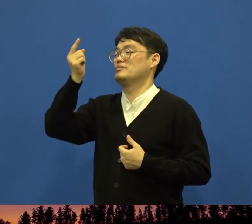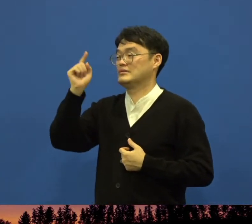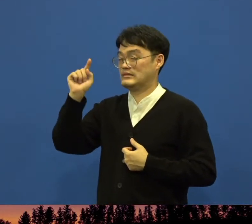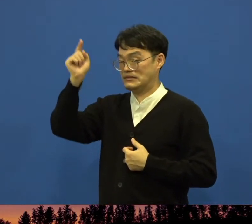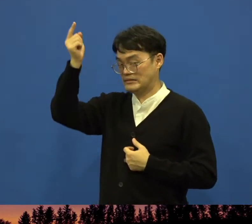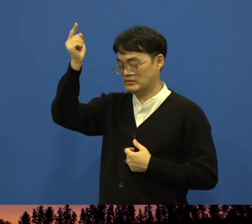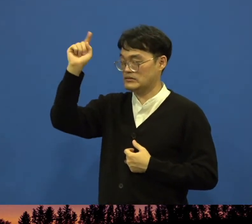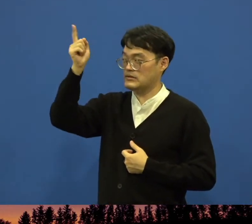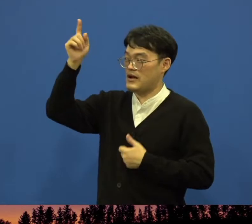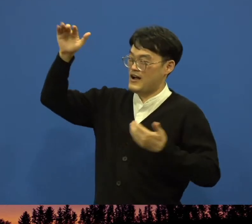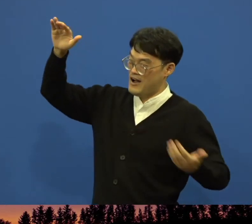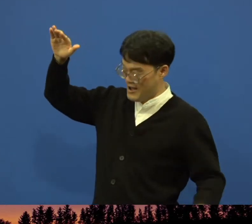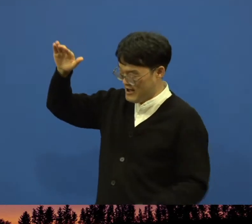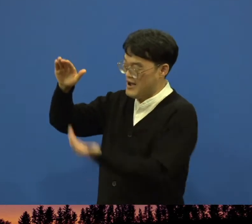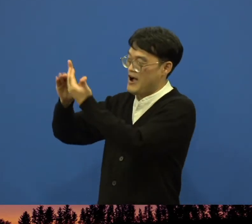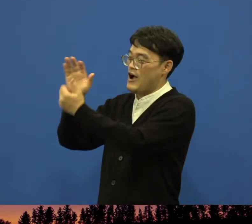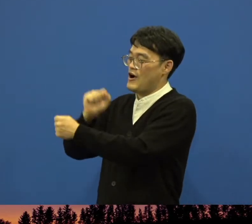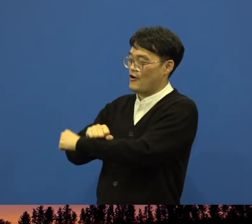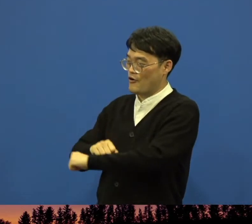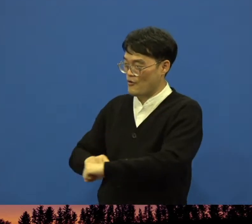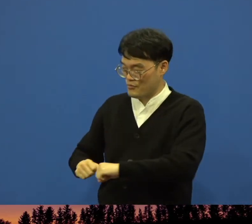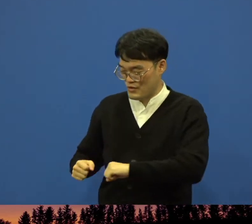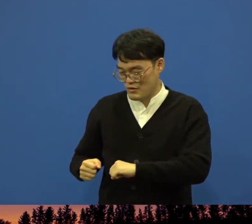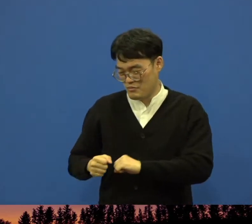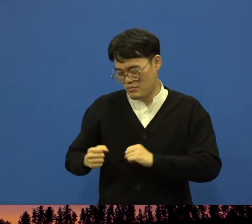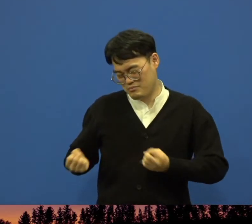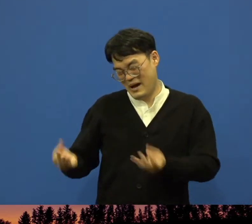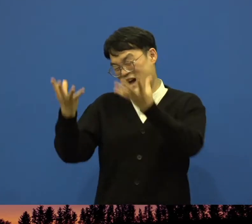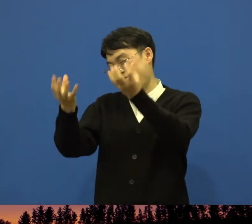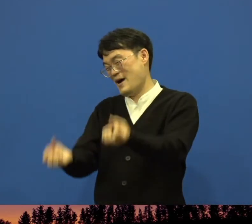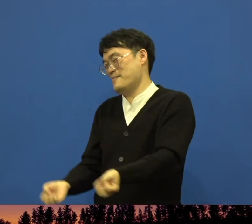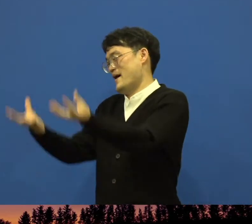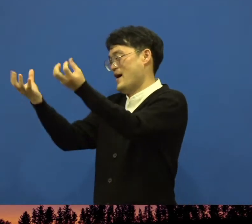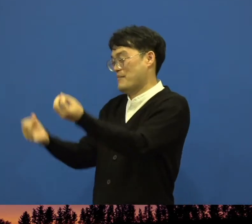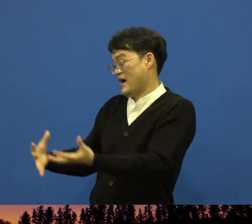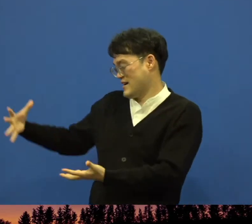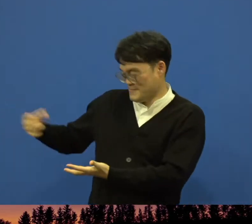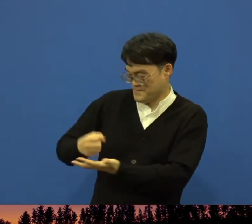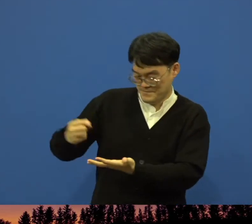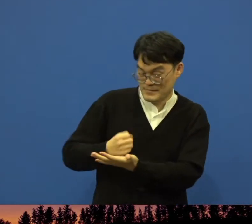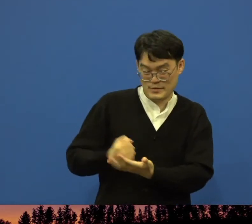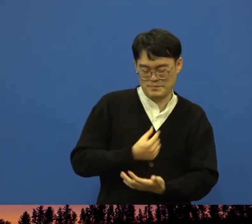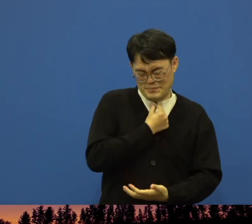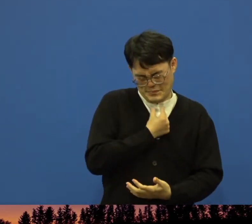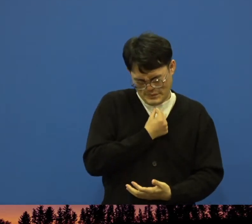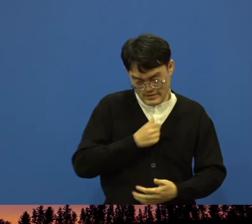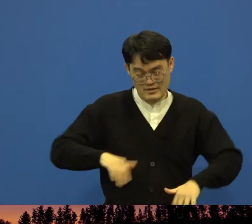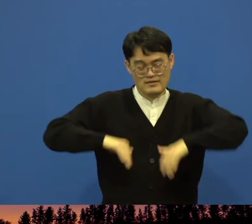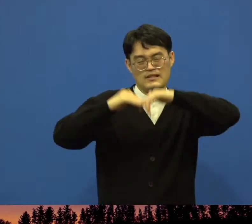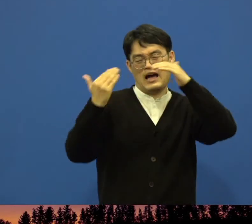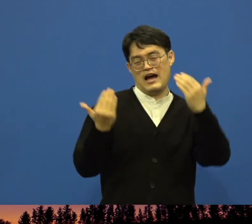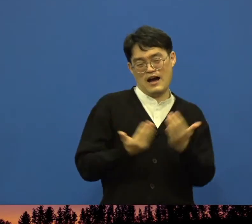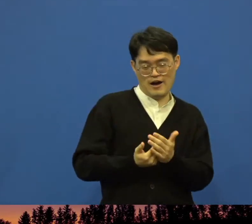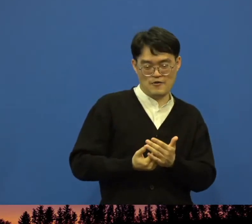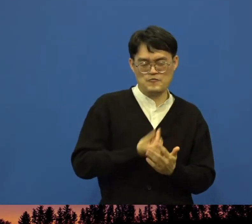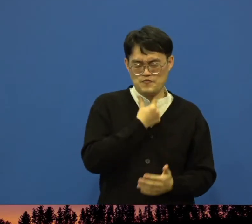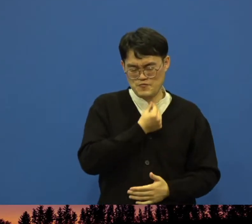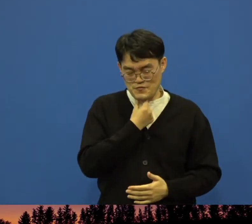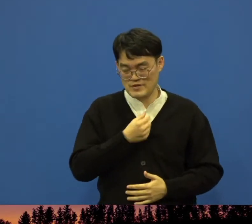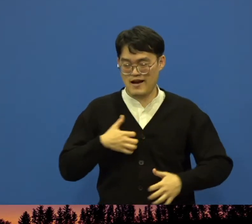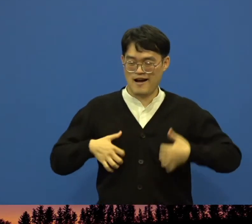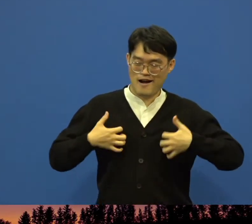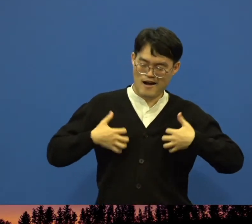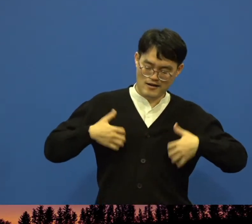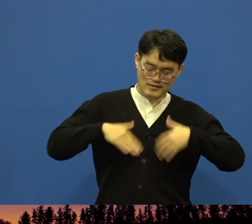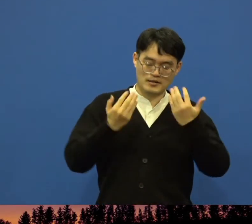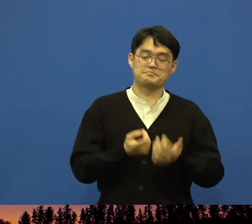요구하고 그리고 화려한 파티를 열고 가지고 싶은 거 다 가지고 무엇이든지 원하는 것이면 다 누렸다는 거예요. 해보고 싶은